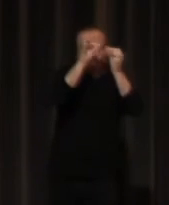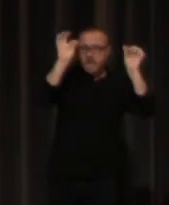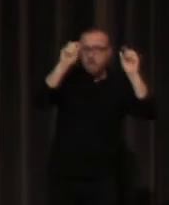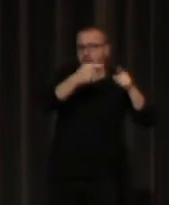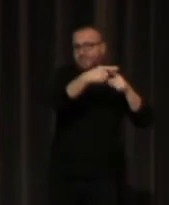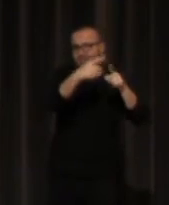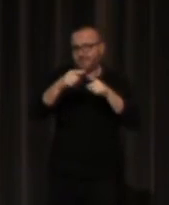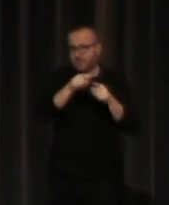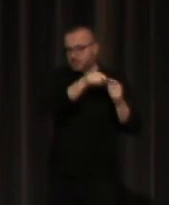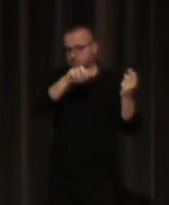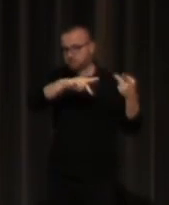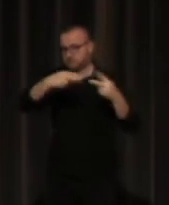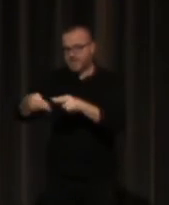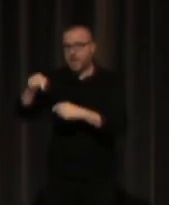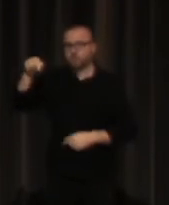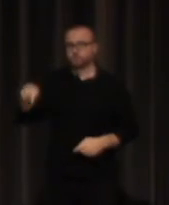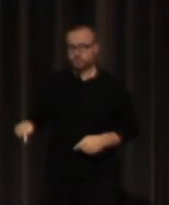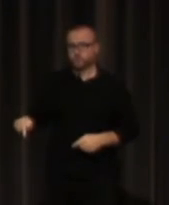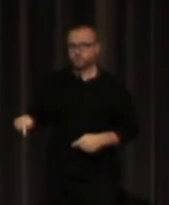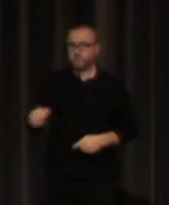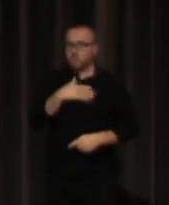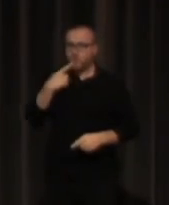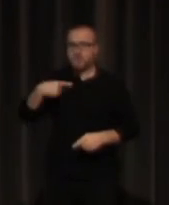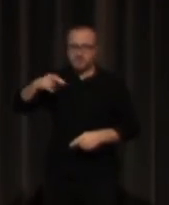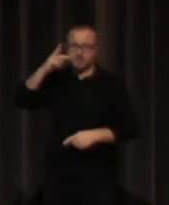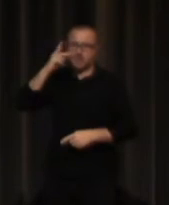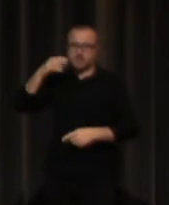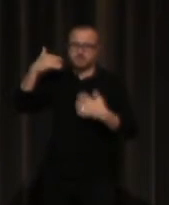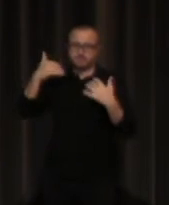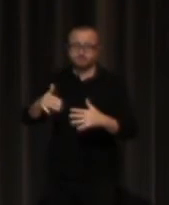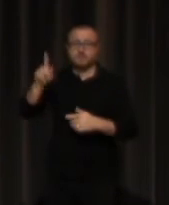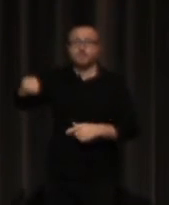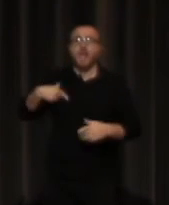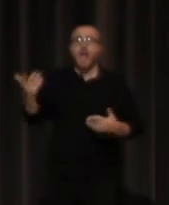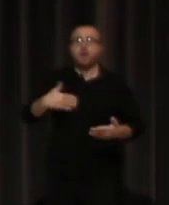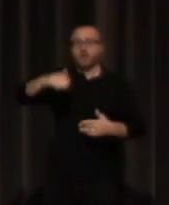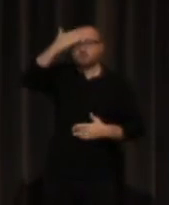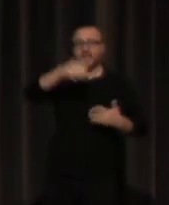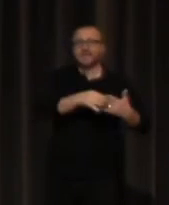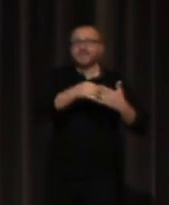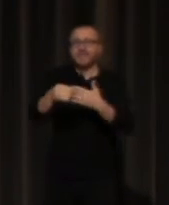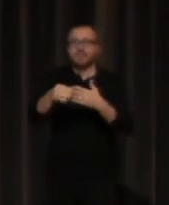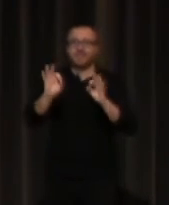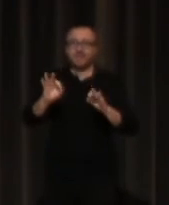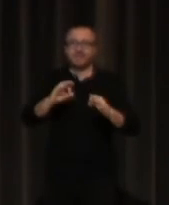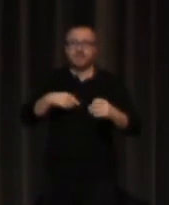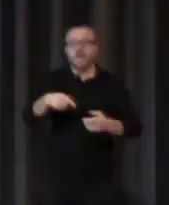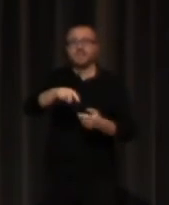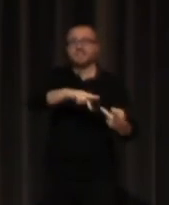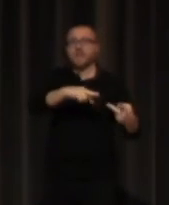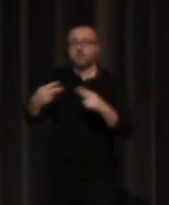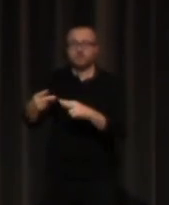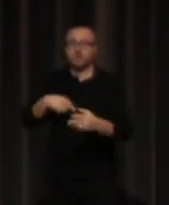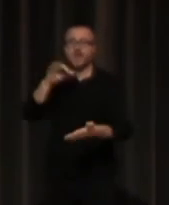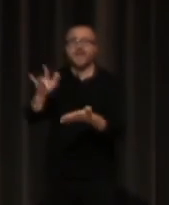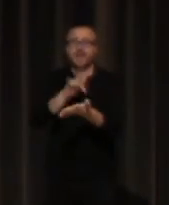diverses cultures està ben assegurada. Actualment és la cap de redacció de Visat, una revista digital de